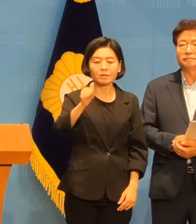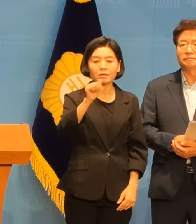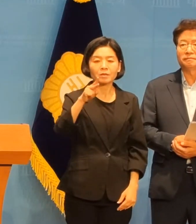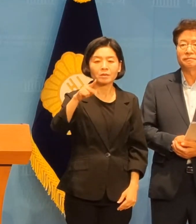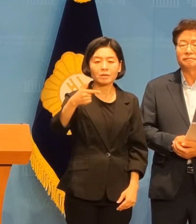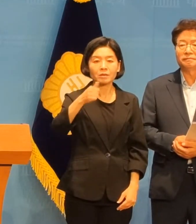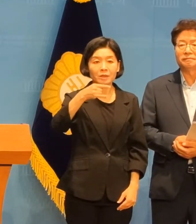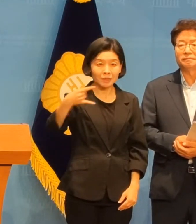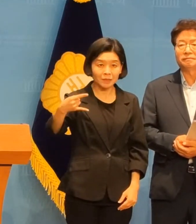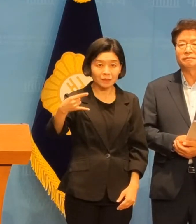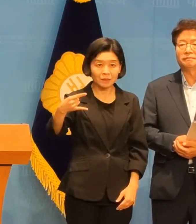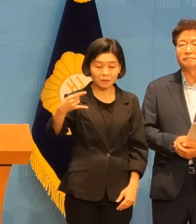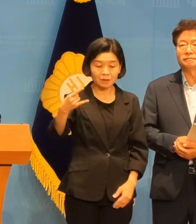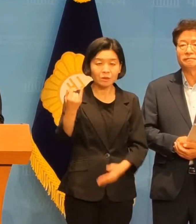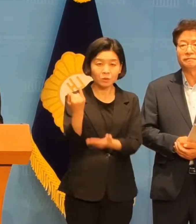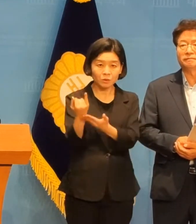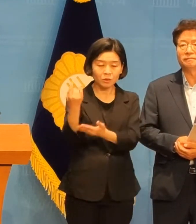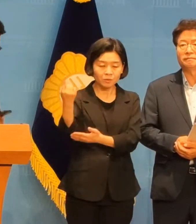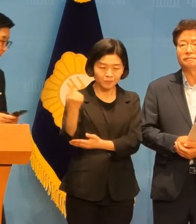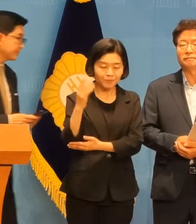발언 먼저 듣도록 하겠습니다.